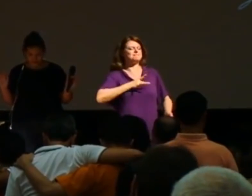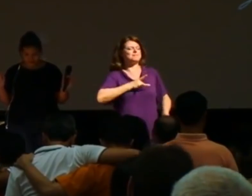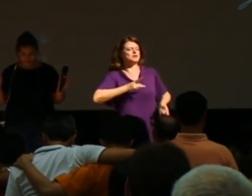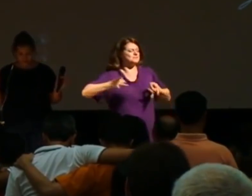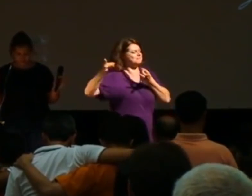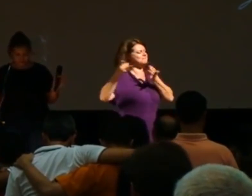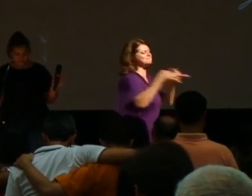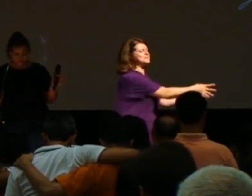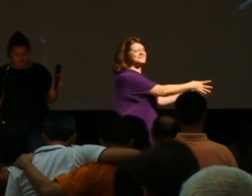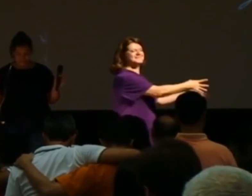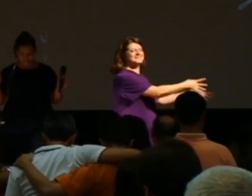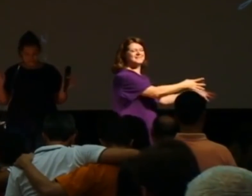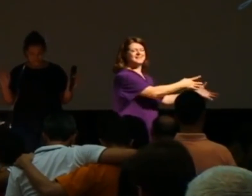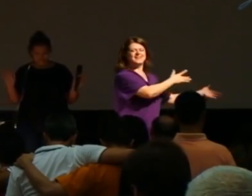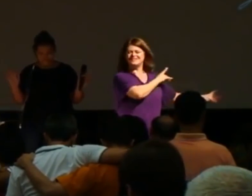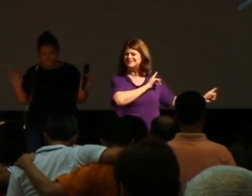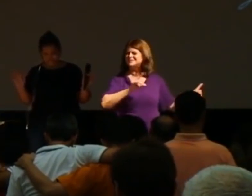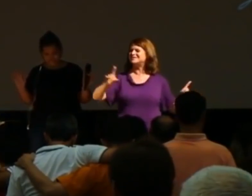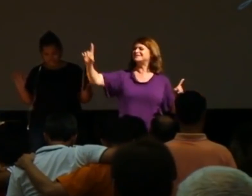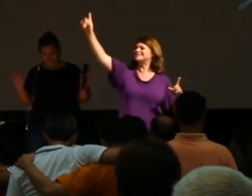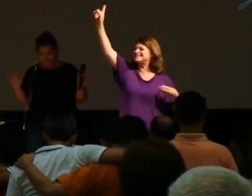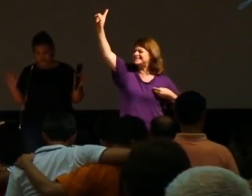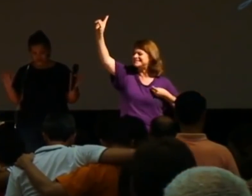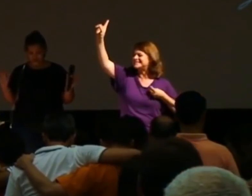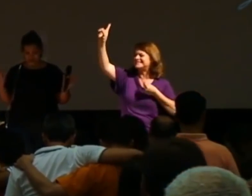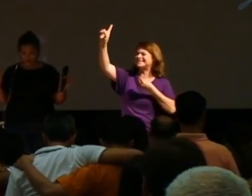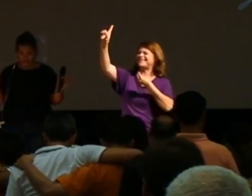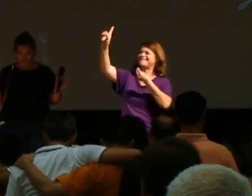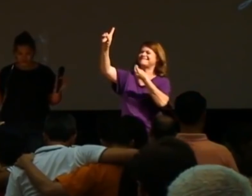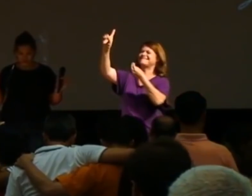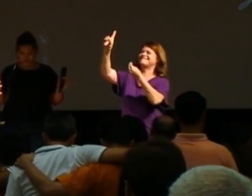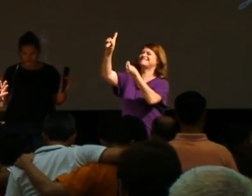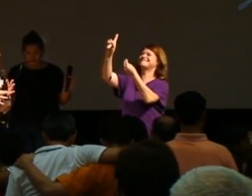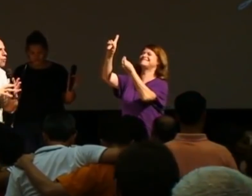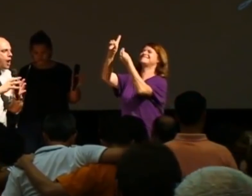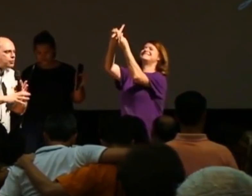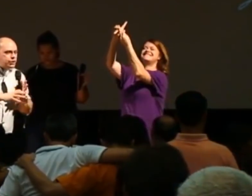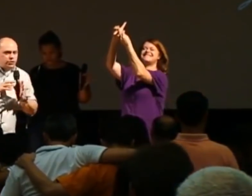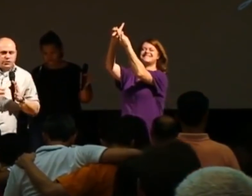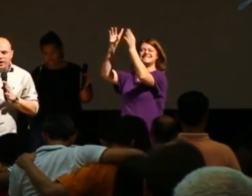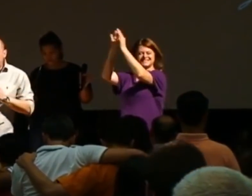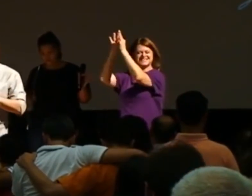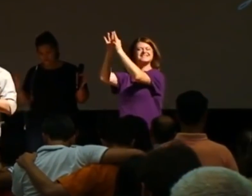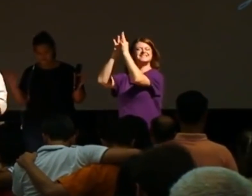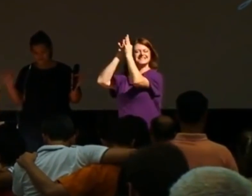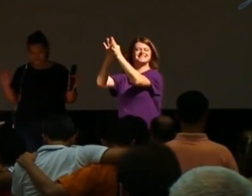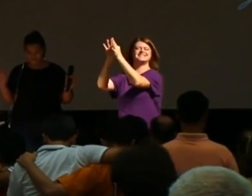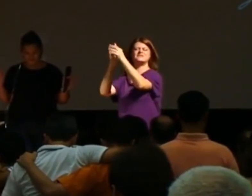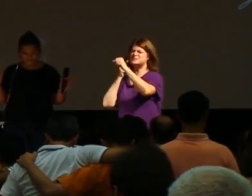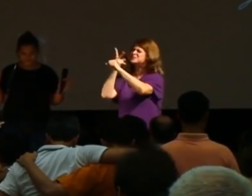que nós não precisamos temer. O Senhor conhece, Pai, como os teus filhos